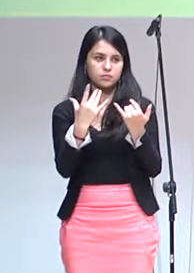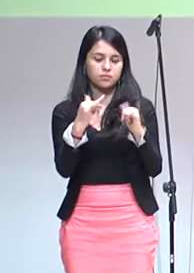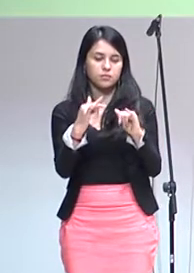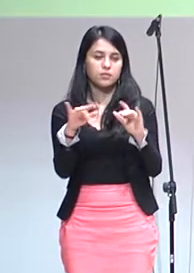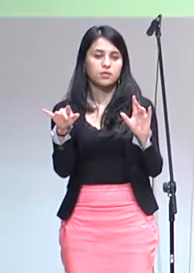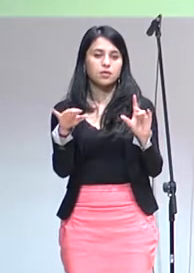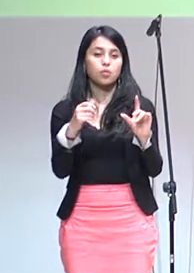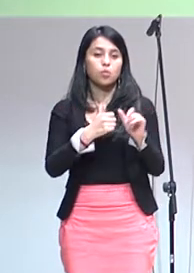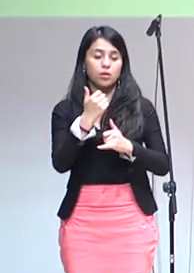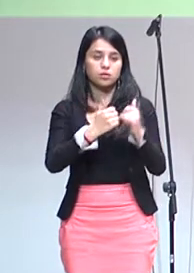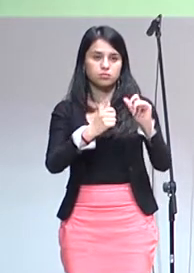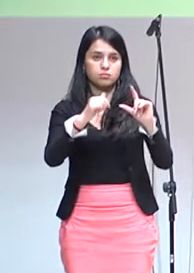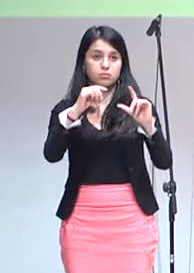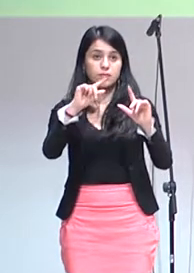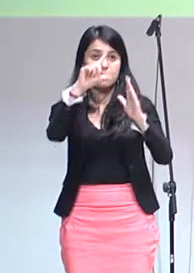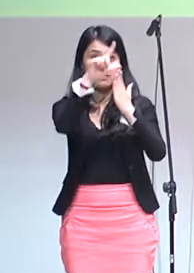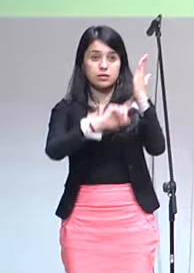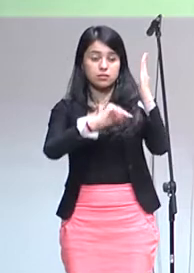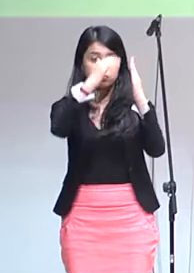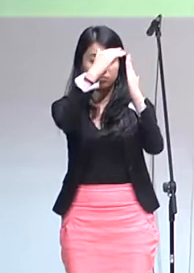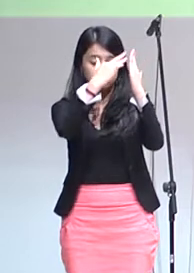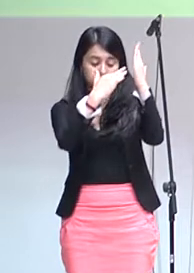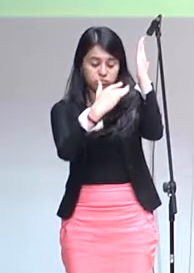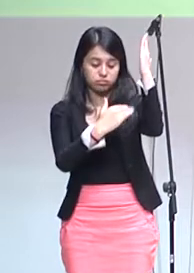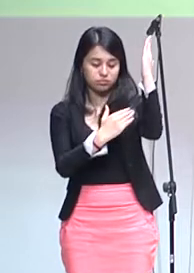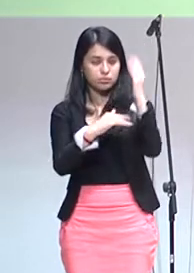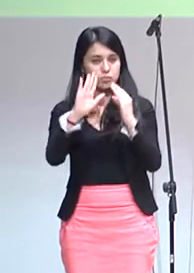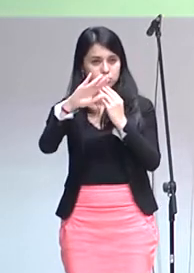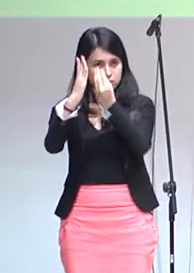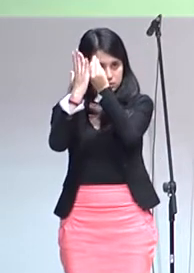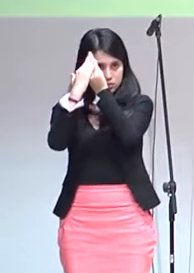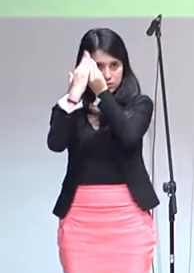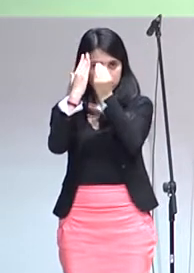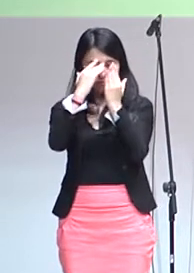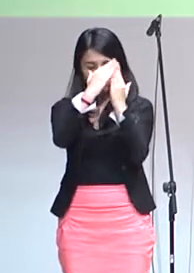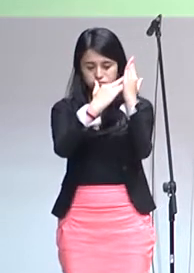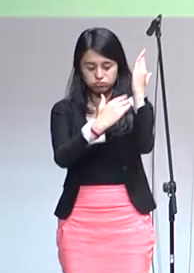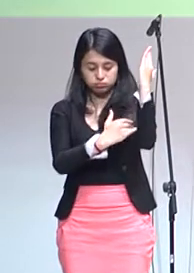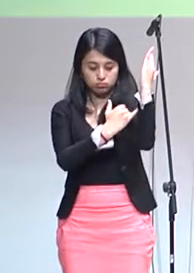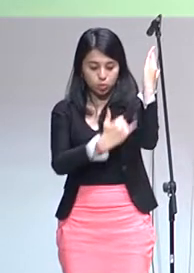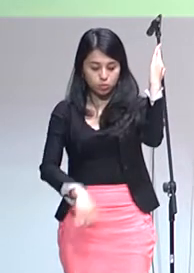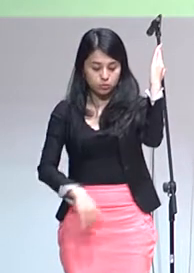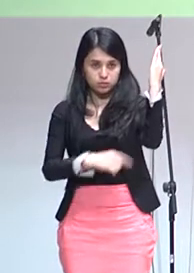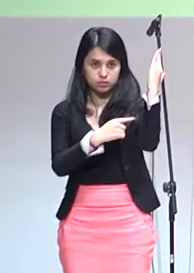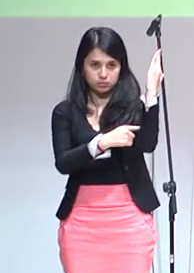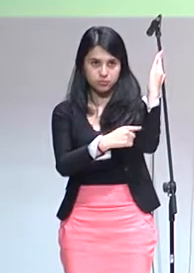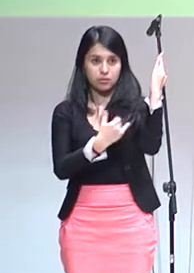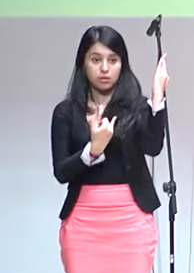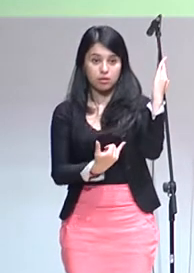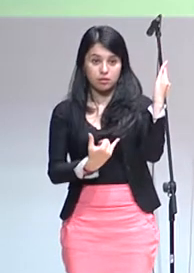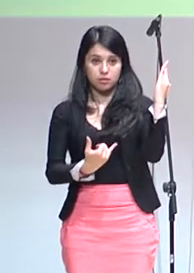ranking, último ranking, digamos, de las pruebas Saber 11. Hoy en día